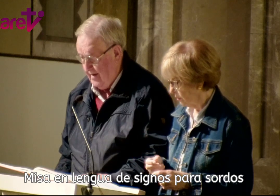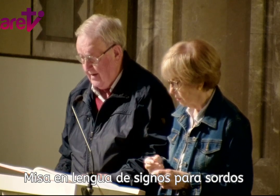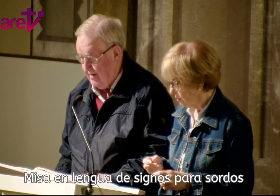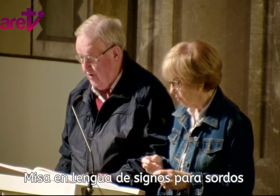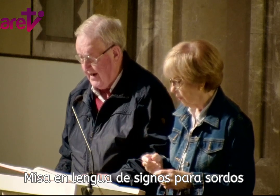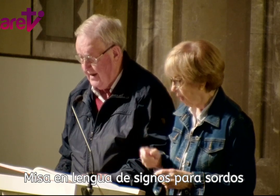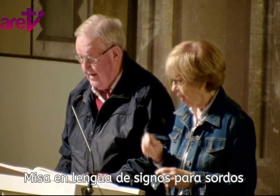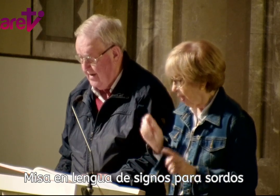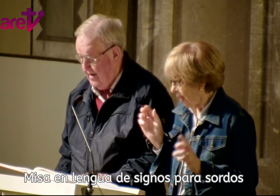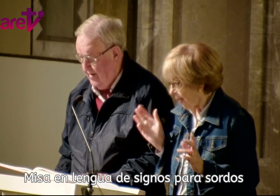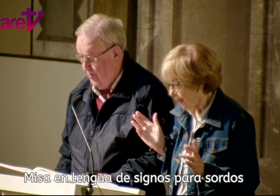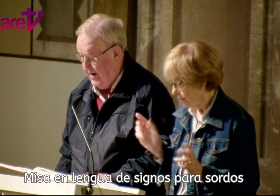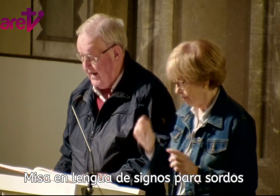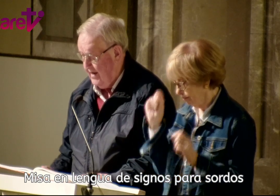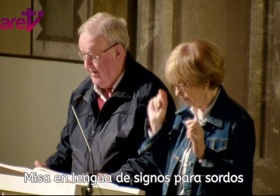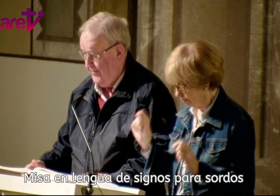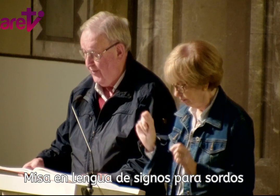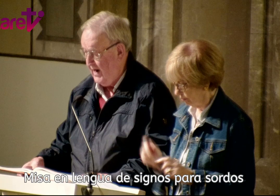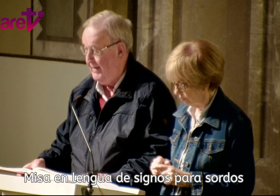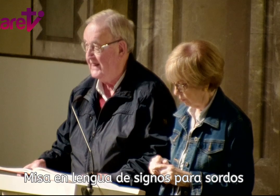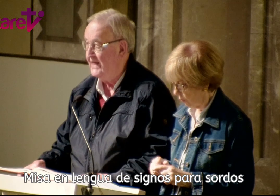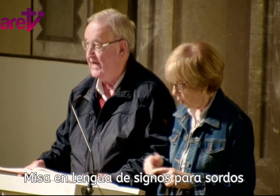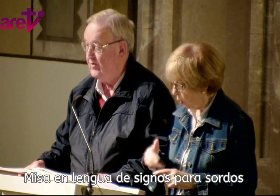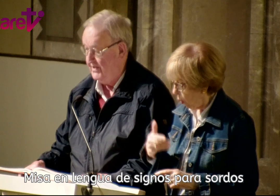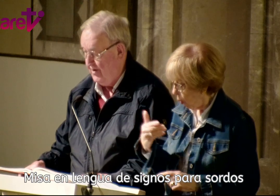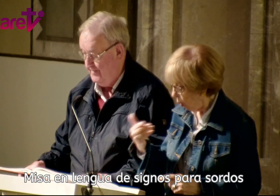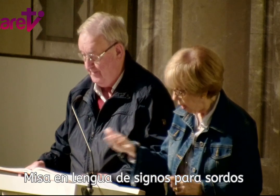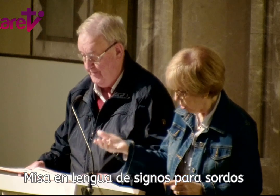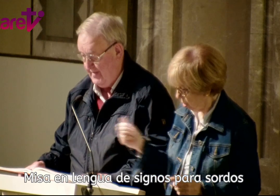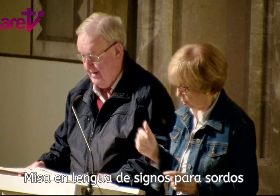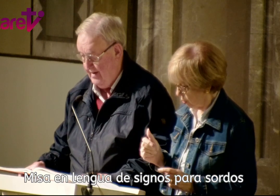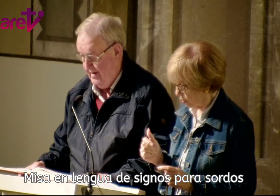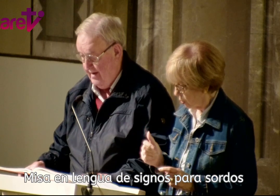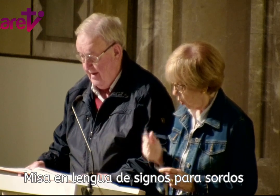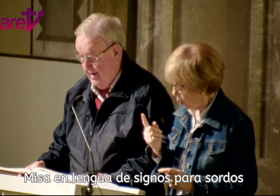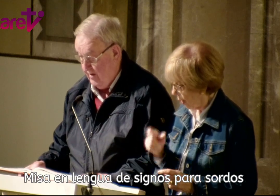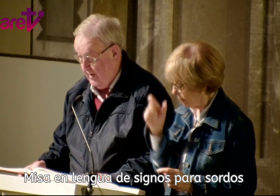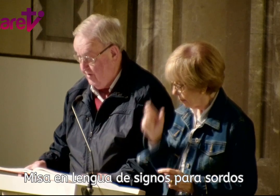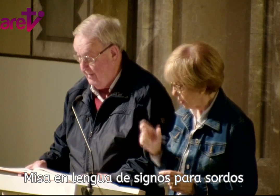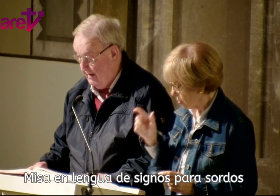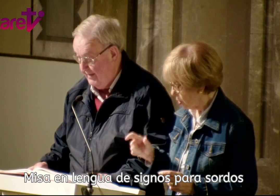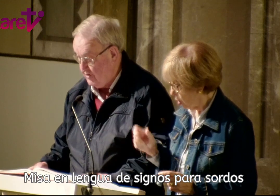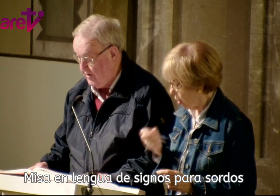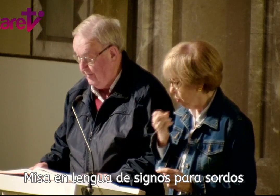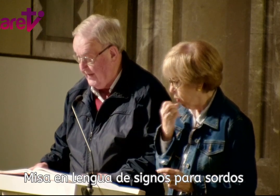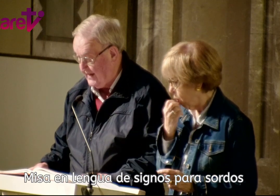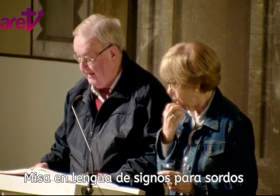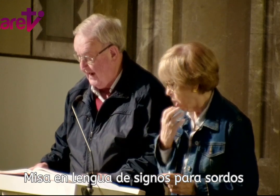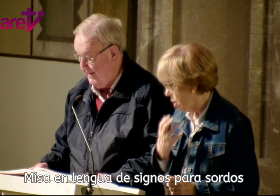y muere. Muere por la maldad que cometió. Y cuando el malvado se convierte de la maldad